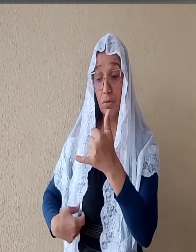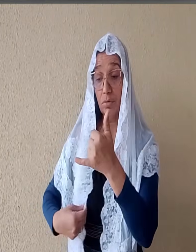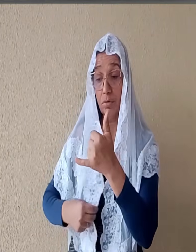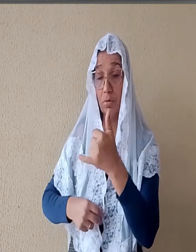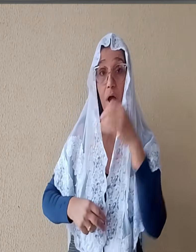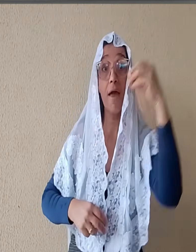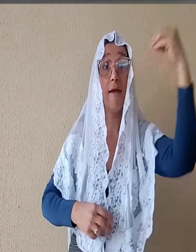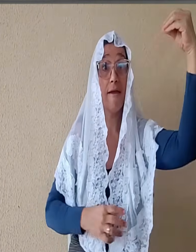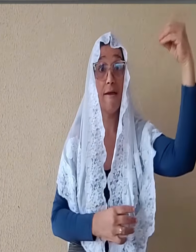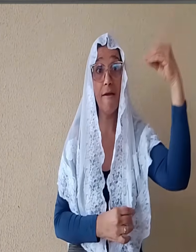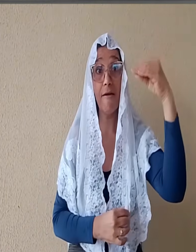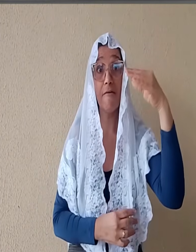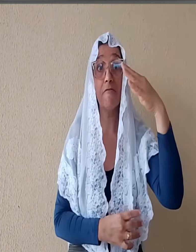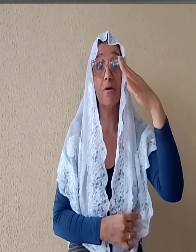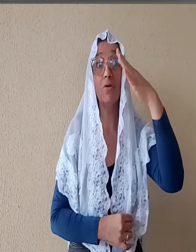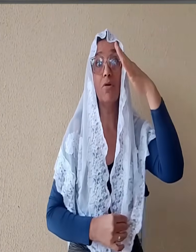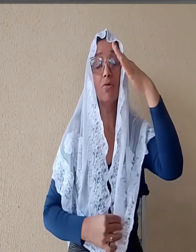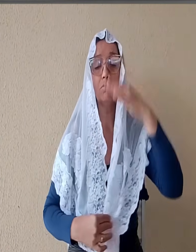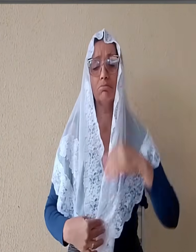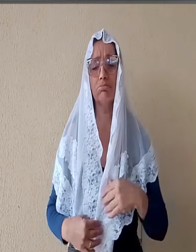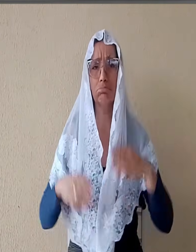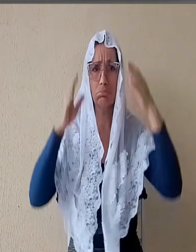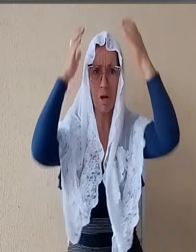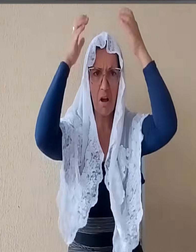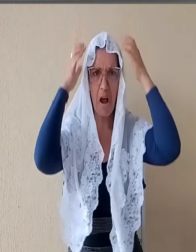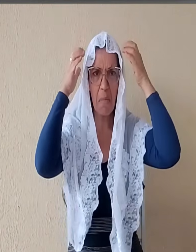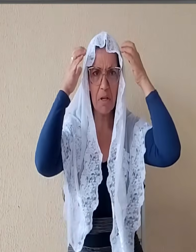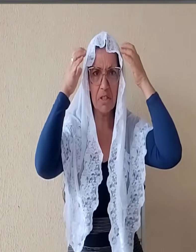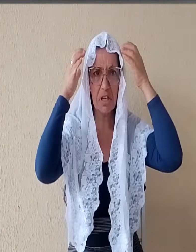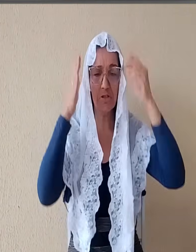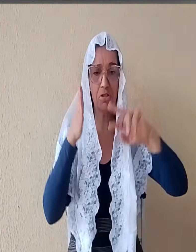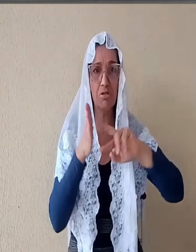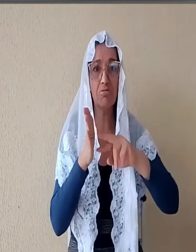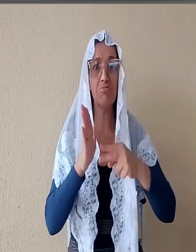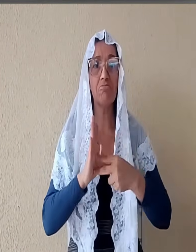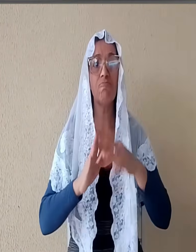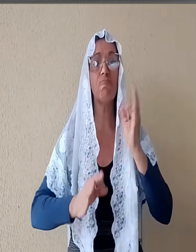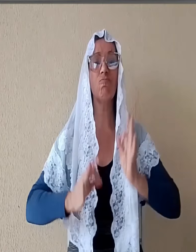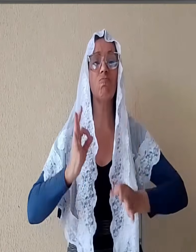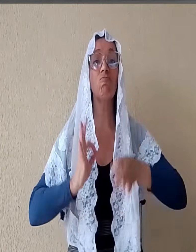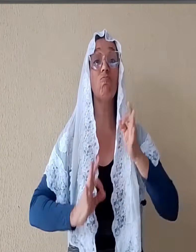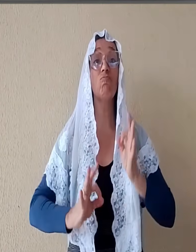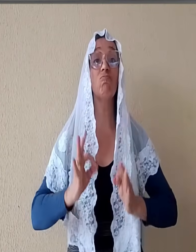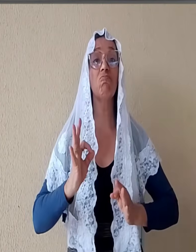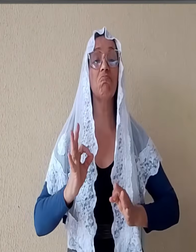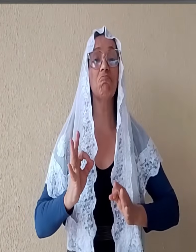né? Lança de, não sei, escudo da fé.